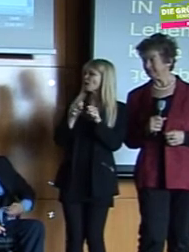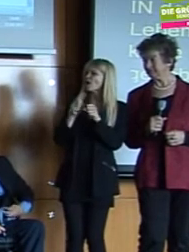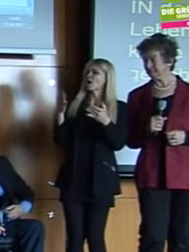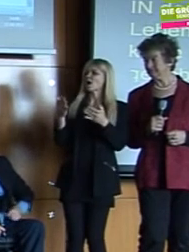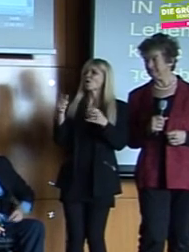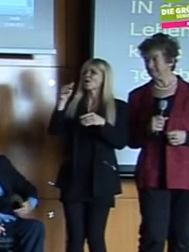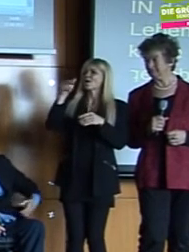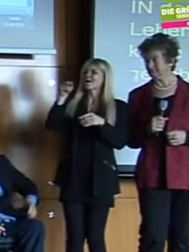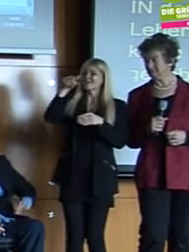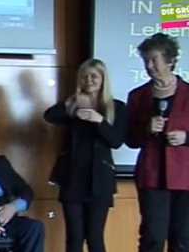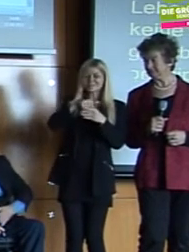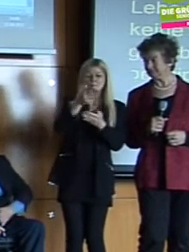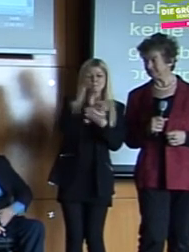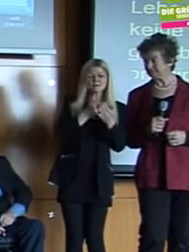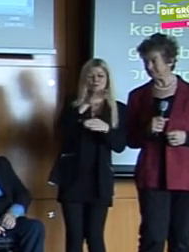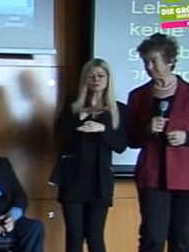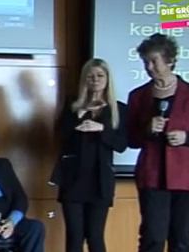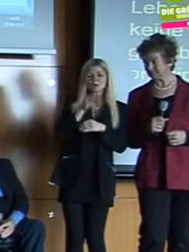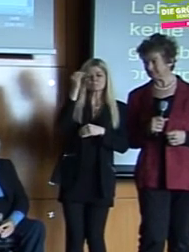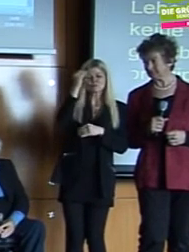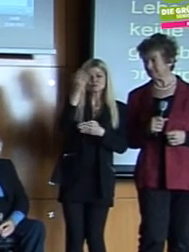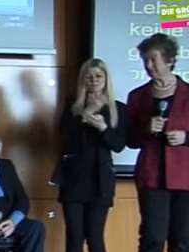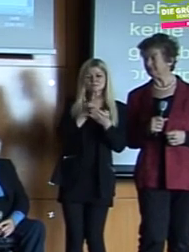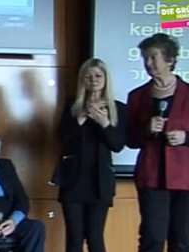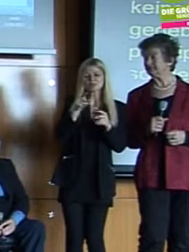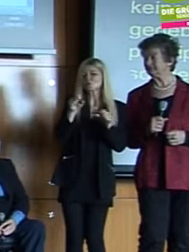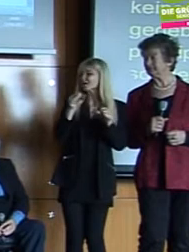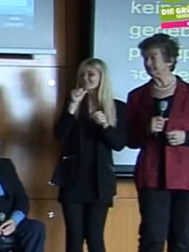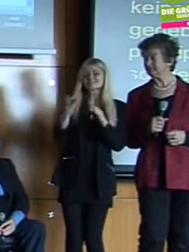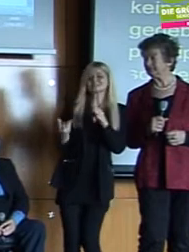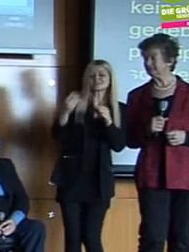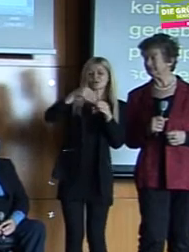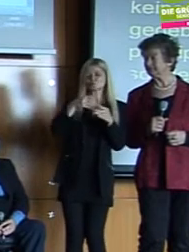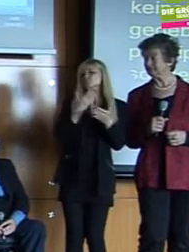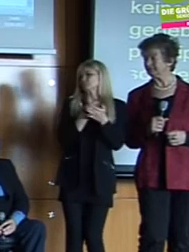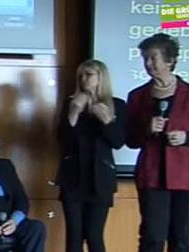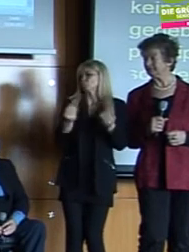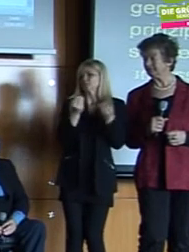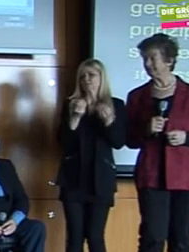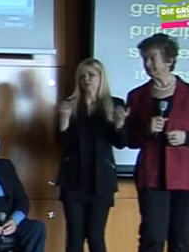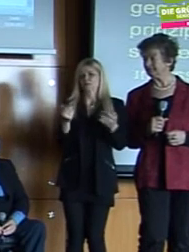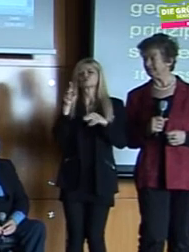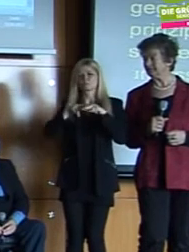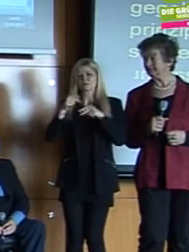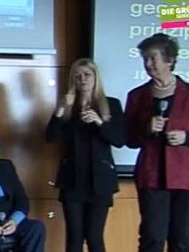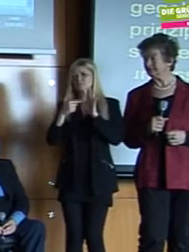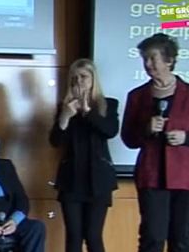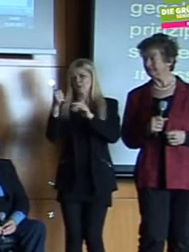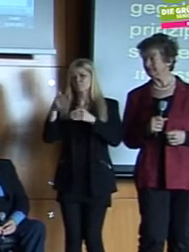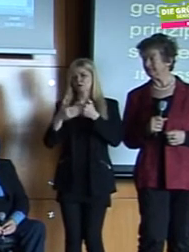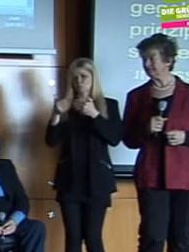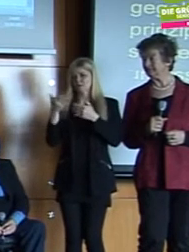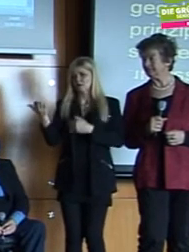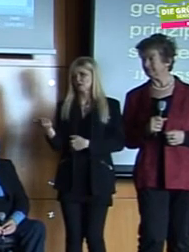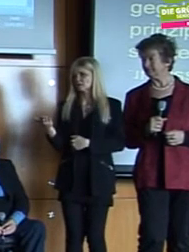im Bildungsbereich, in der Bewusstseinsbildung, der Grund dafür. Ich werde dann ein Beispiel in späterer Folge noch anführen. Wir